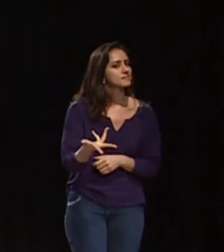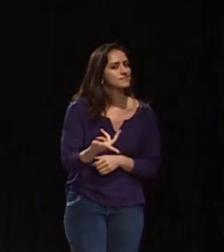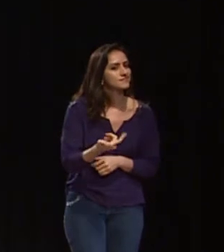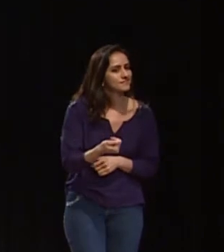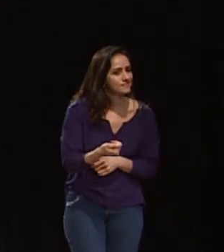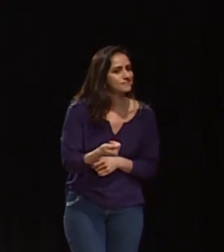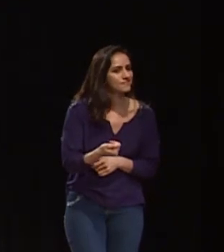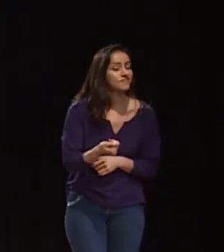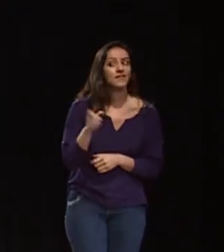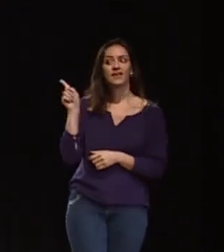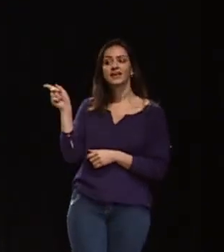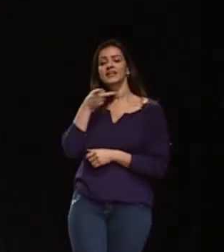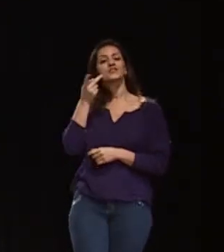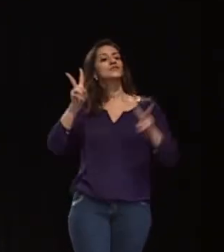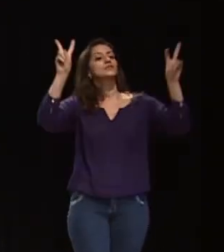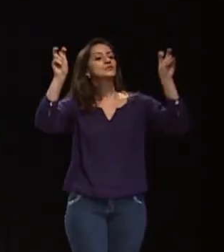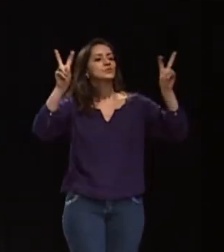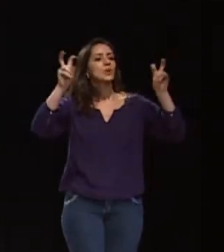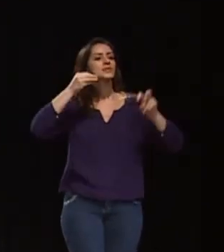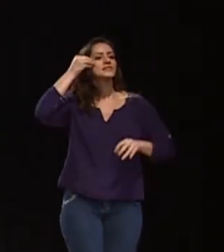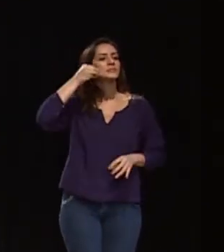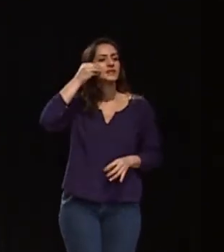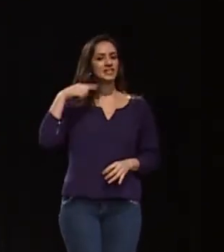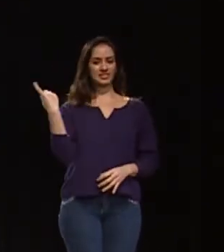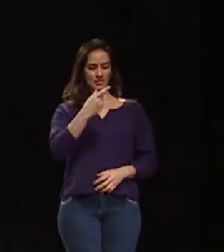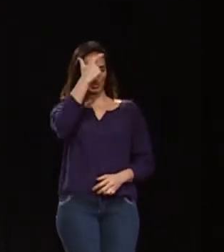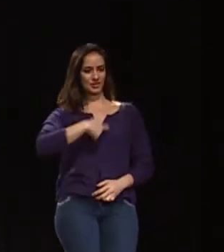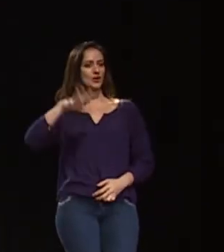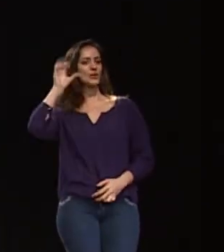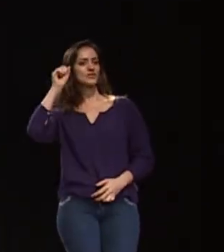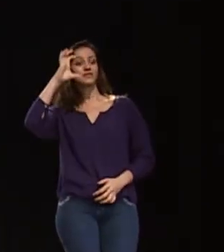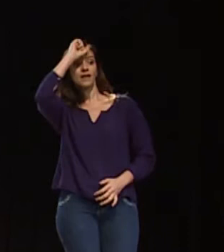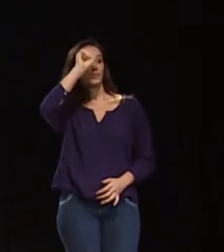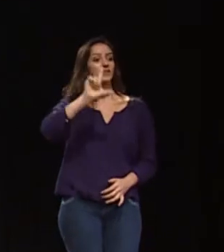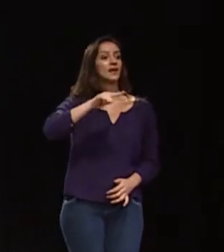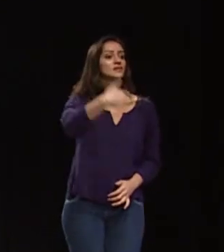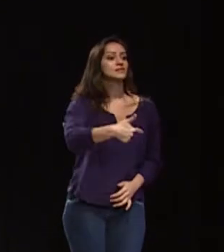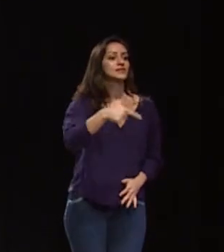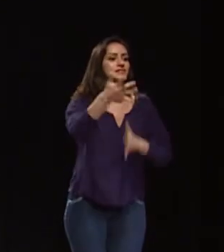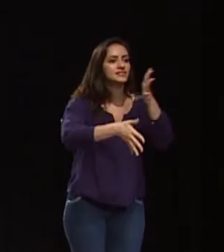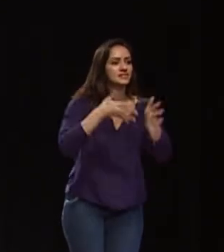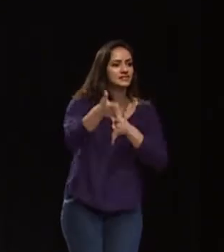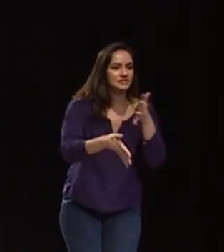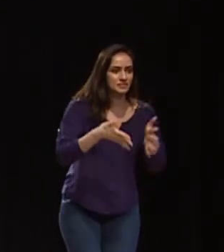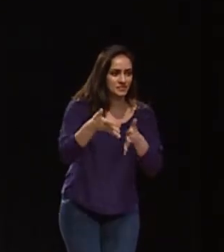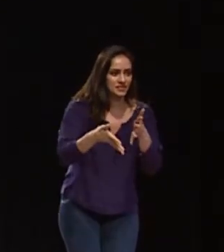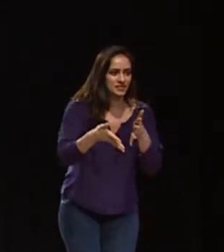é maravilhoso. E ele fala sobre o quê? Sobre a experiência de nós ouvintes aprendendo a língua de sinais como